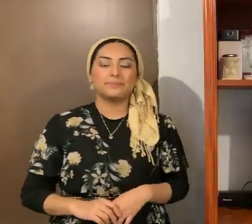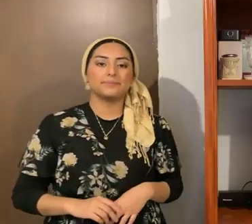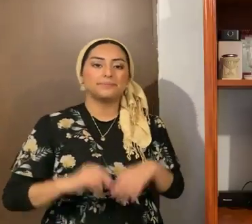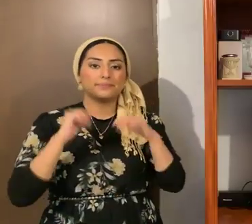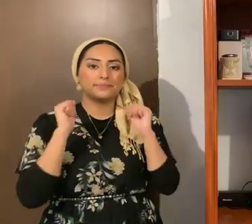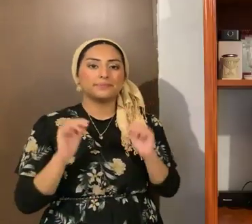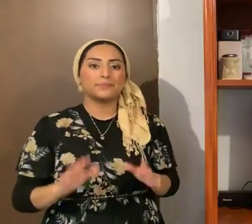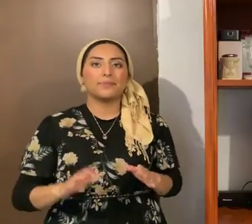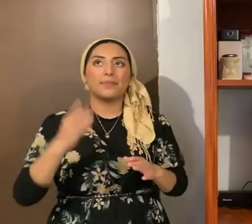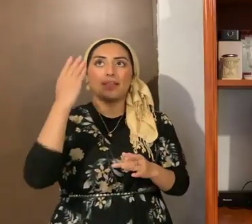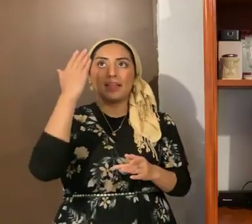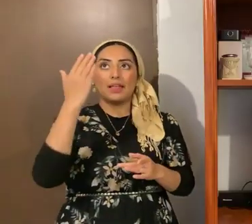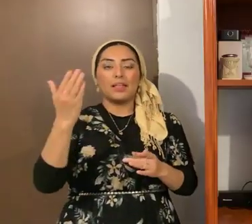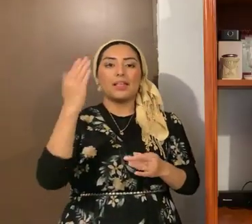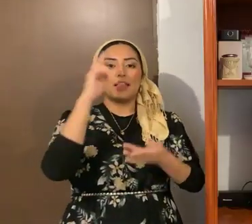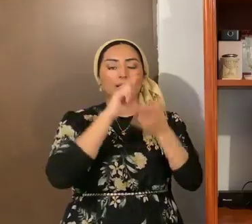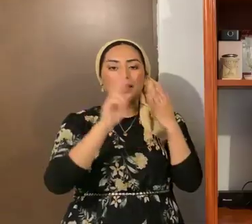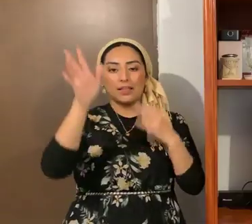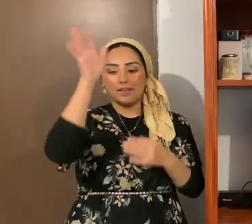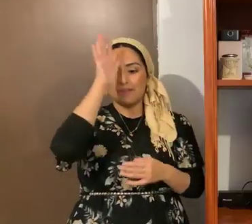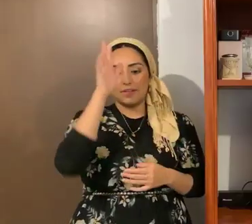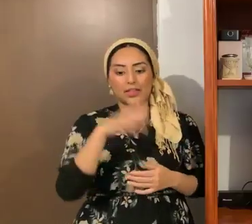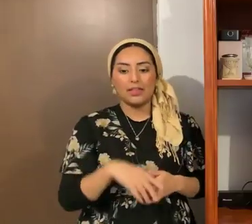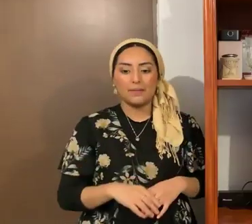Bendito es el Abacadosh.